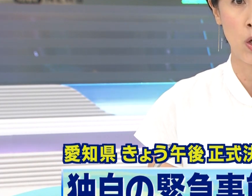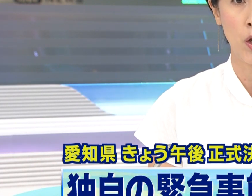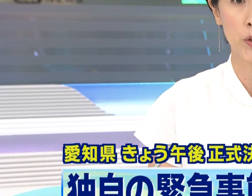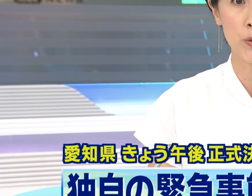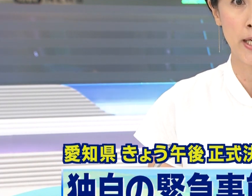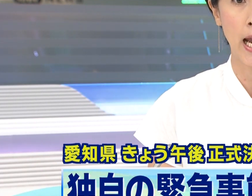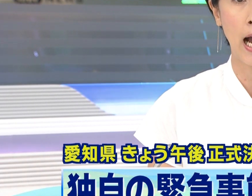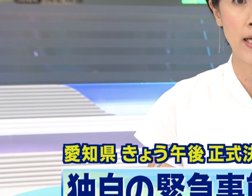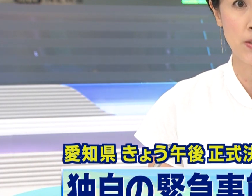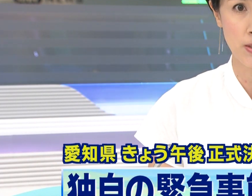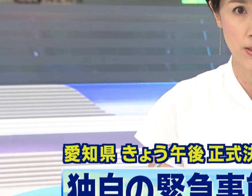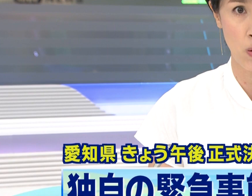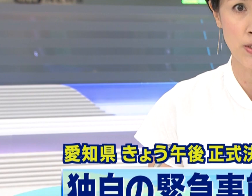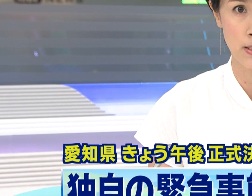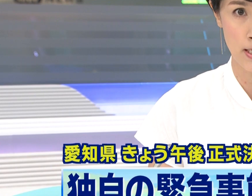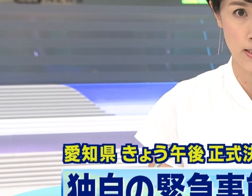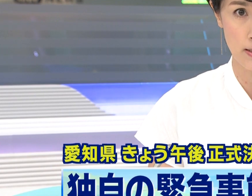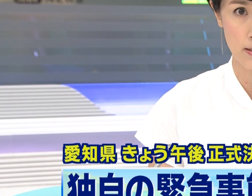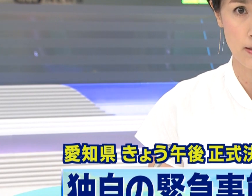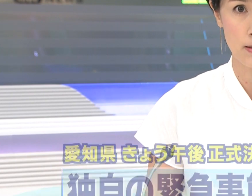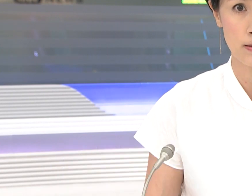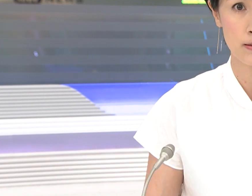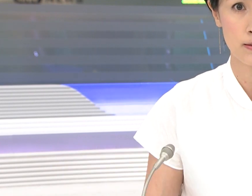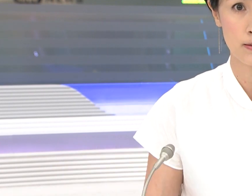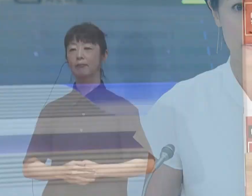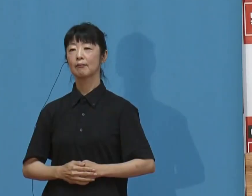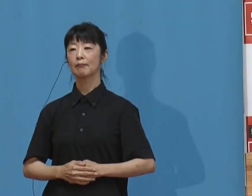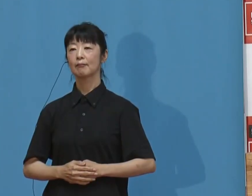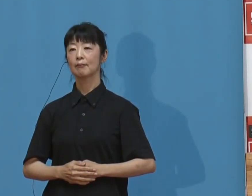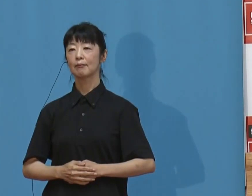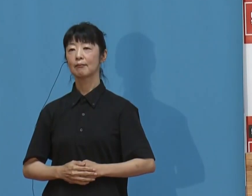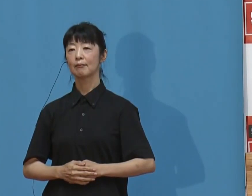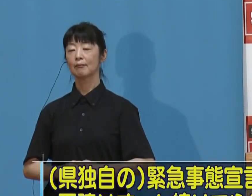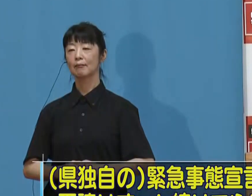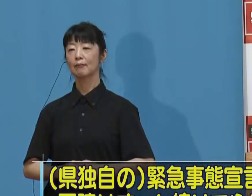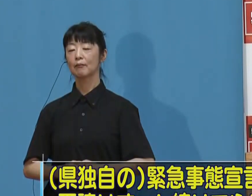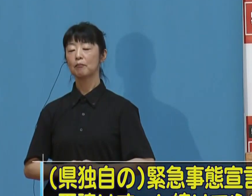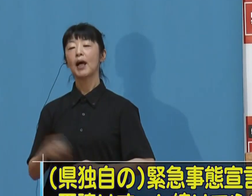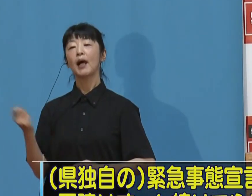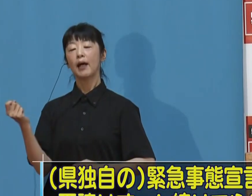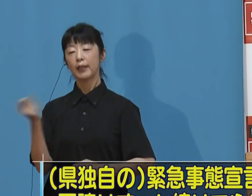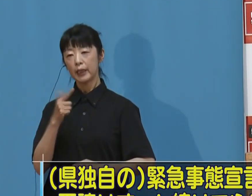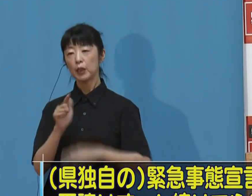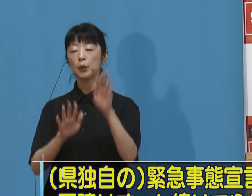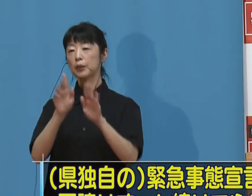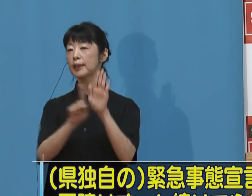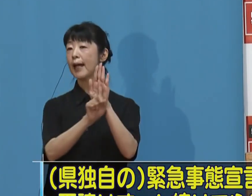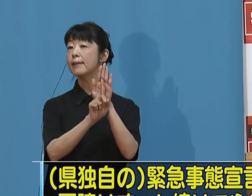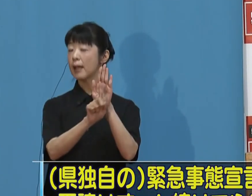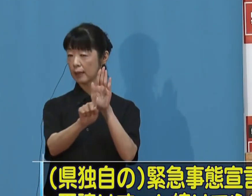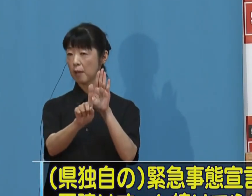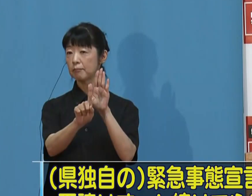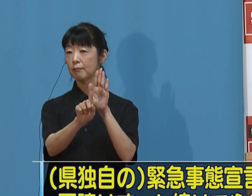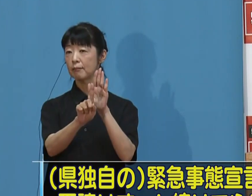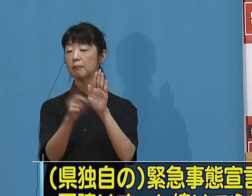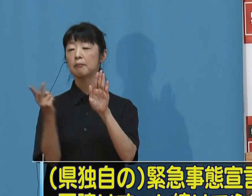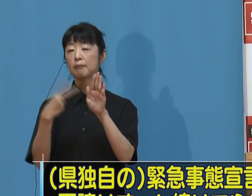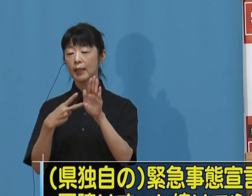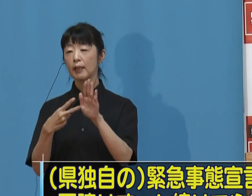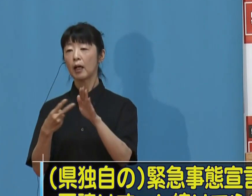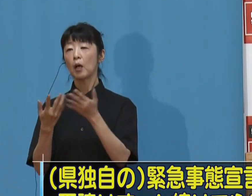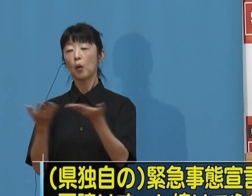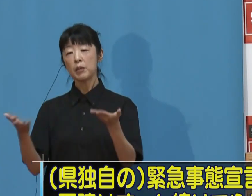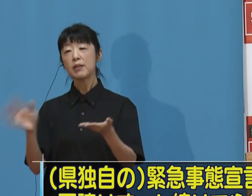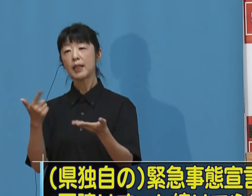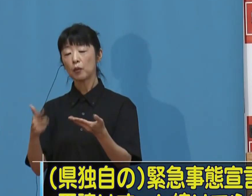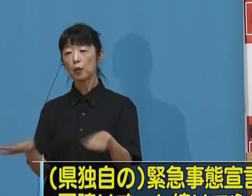言を今日で解除する方針です。 緊急事態宣言、そしてまた休業、